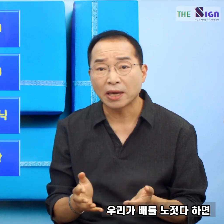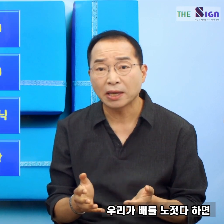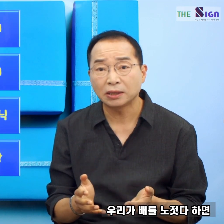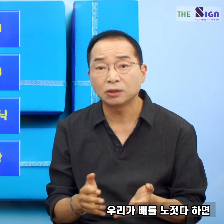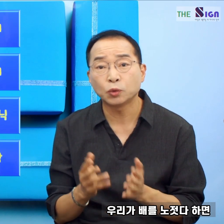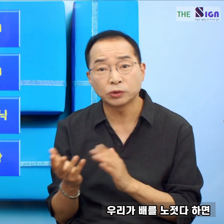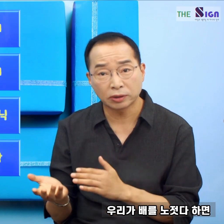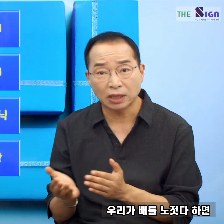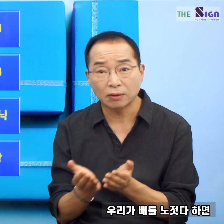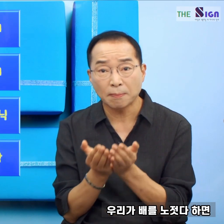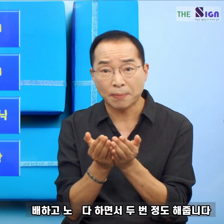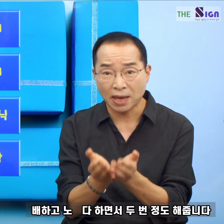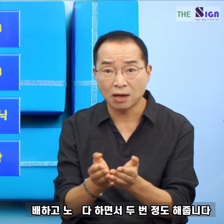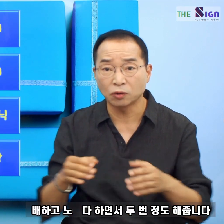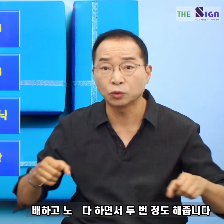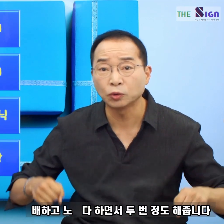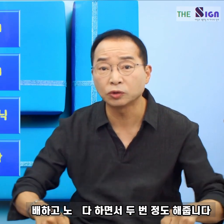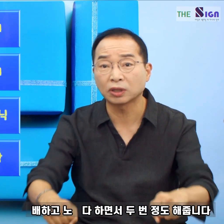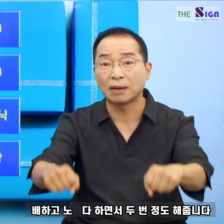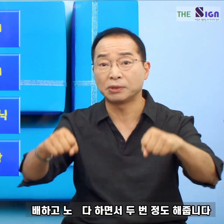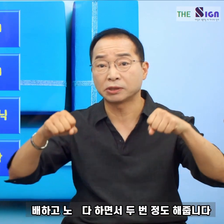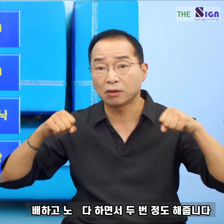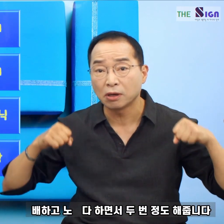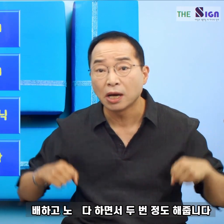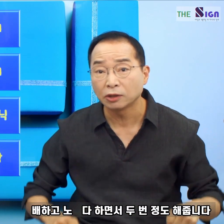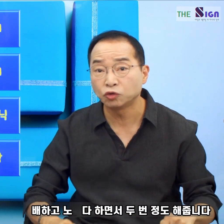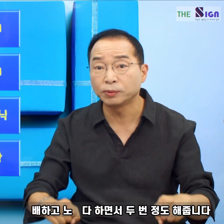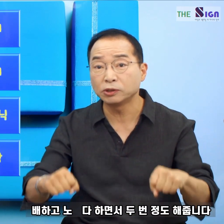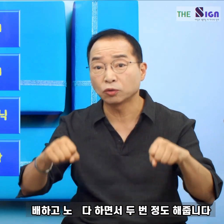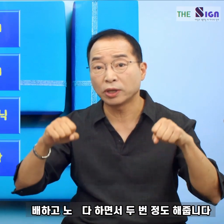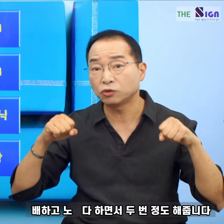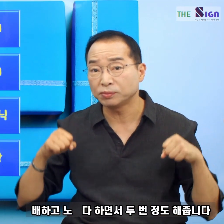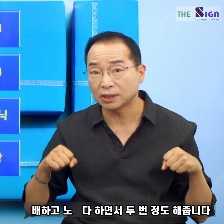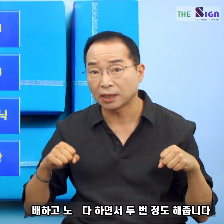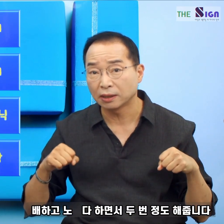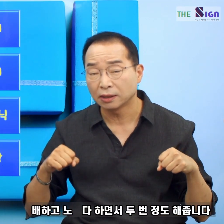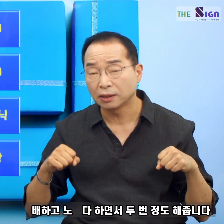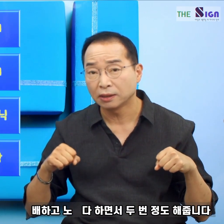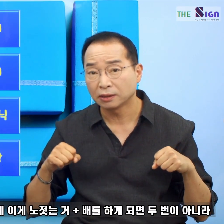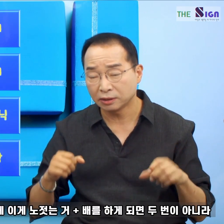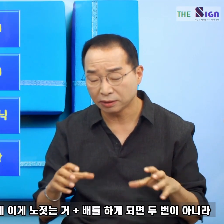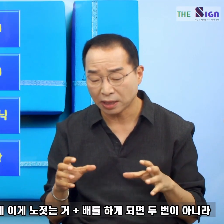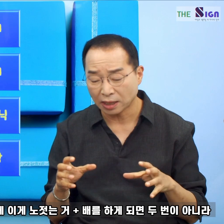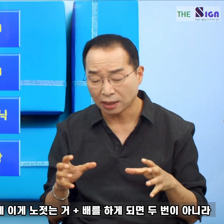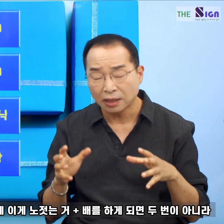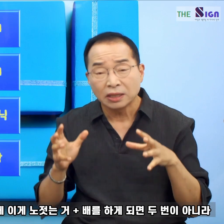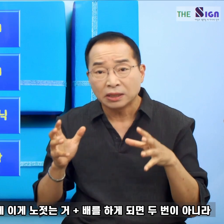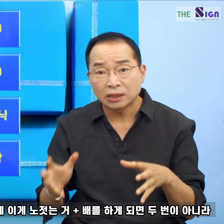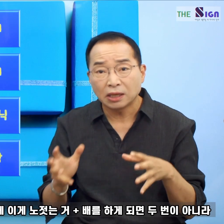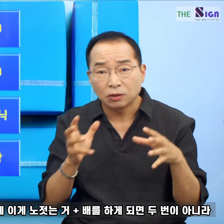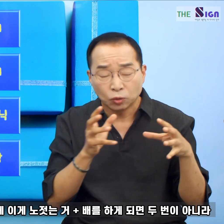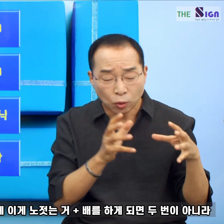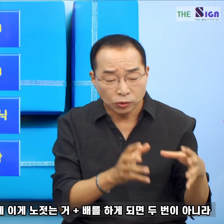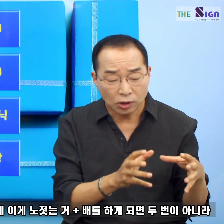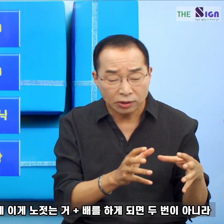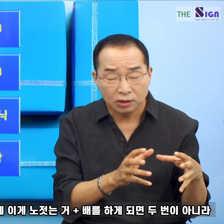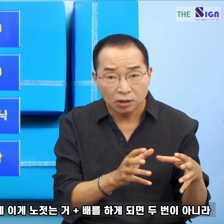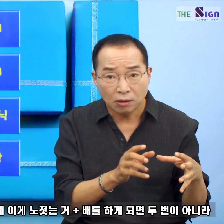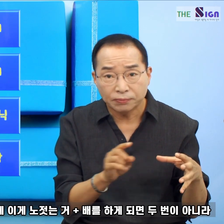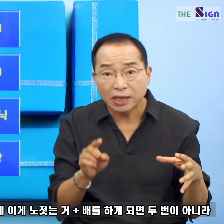배를 노젓다 그러면 배하고 노젓다 하면서 한 두 번 정도 해줍니다. 그런데 이게 노젓는 거